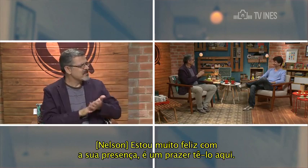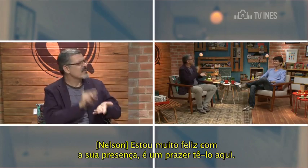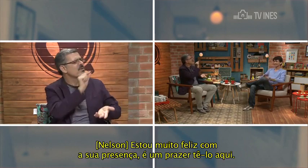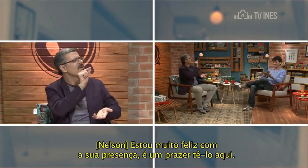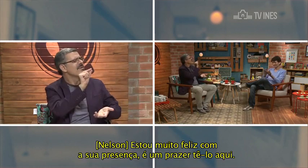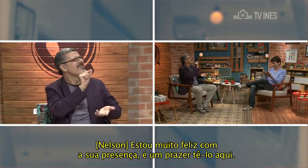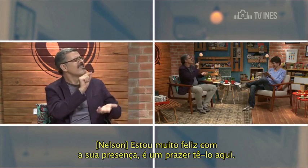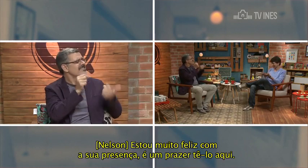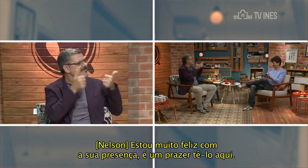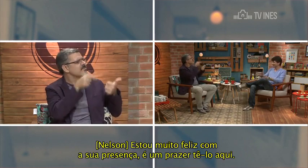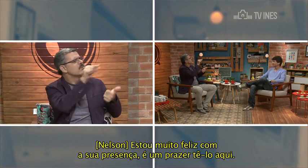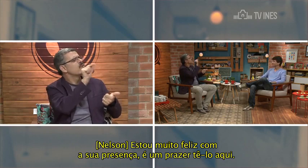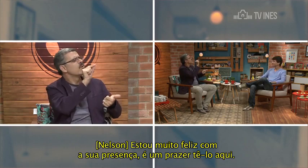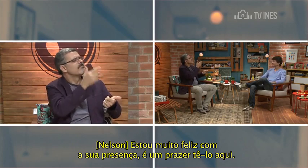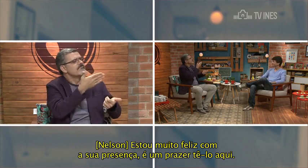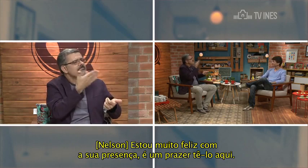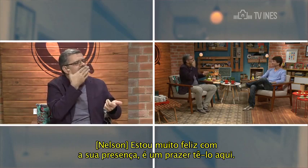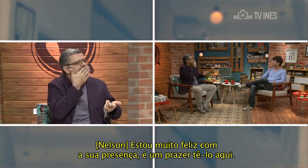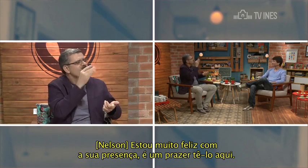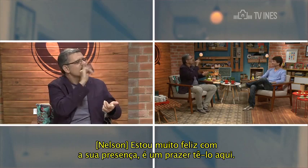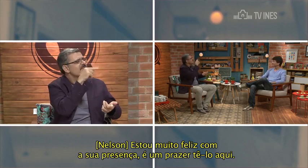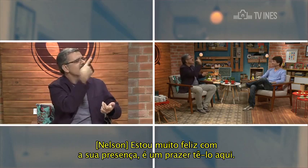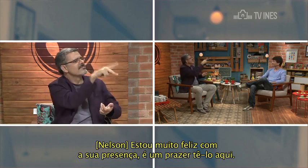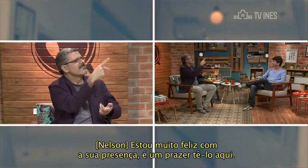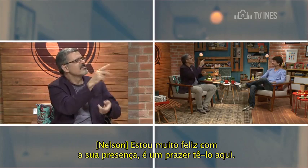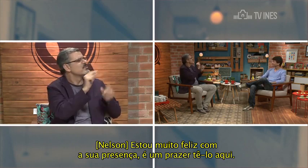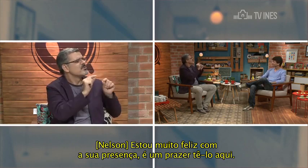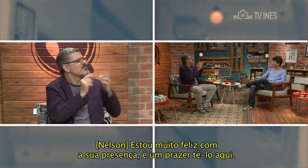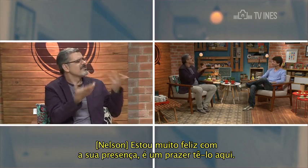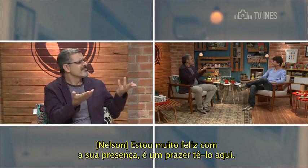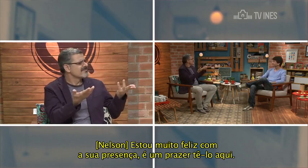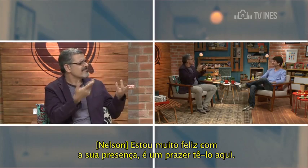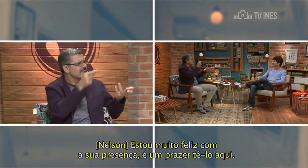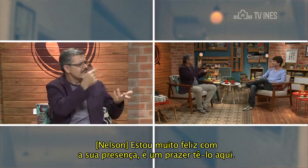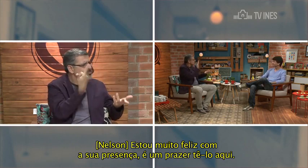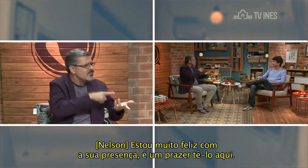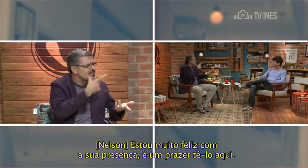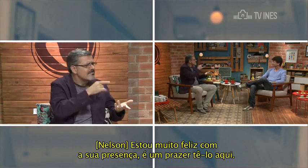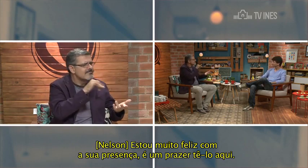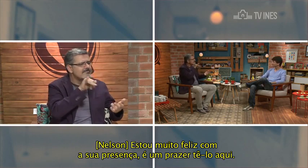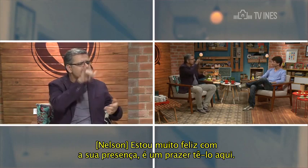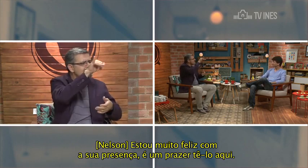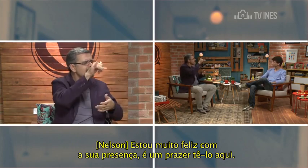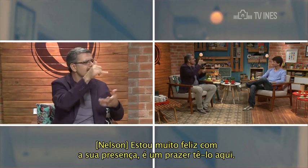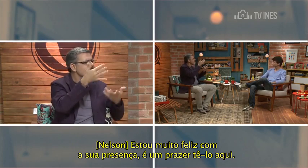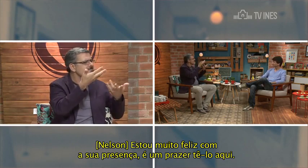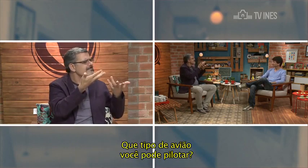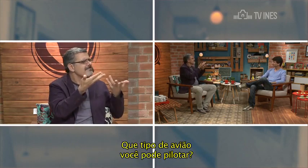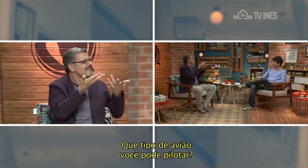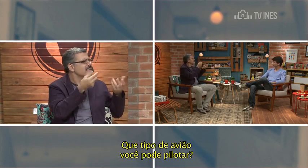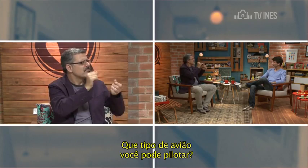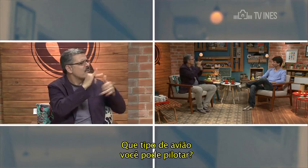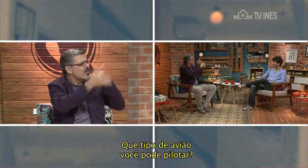muito feliz com a sua presença é um prazer tê-lo aqui e que tipo de avião